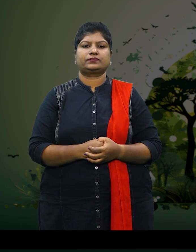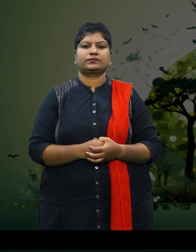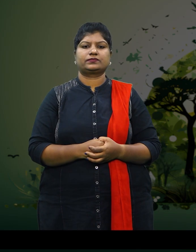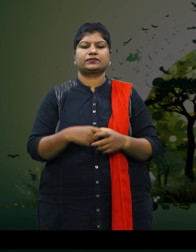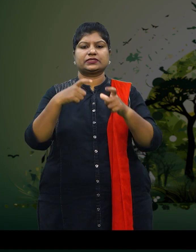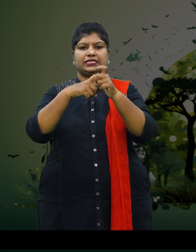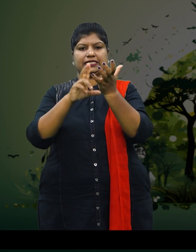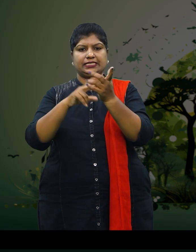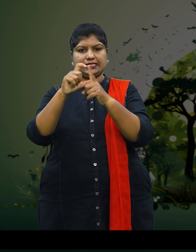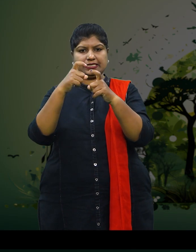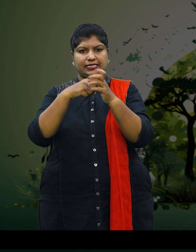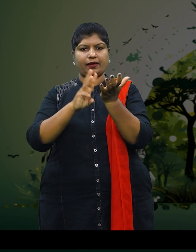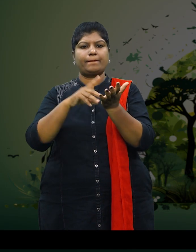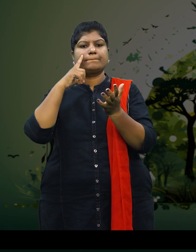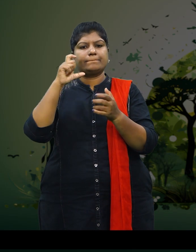स्थानिक प्रजाती